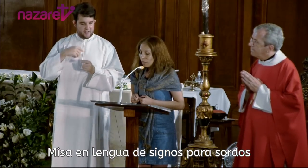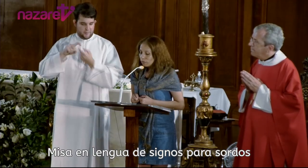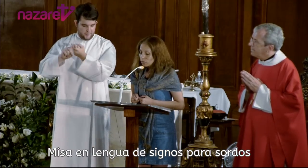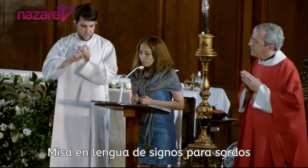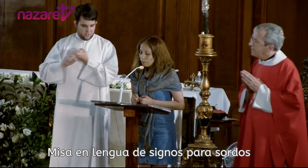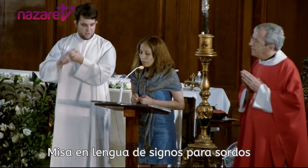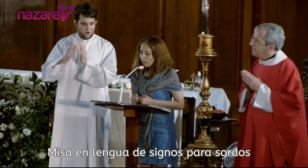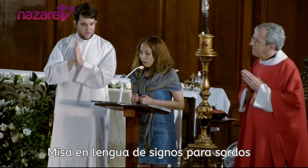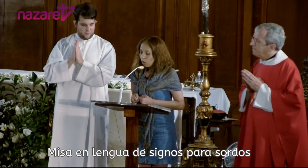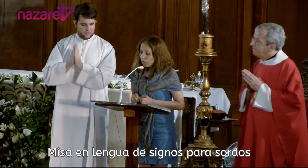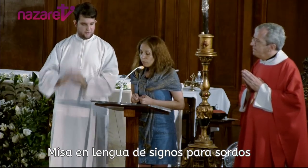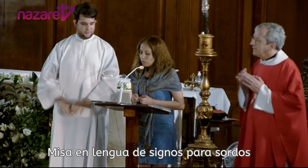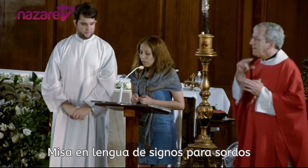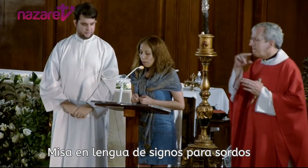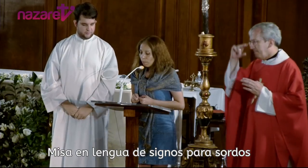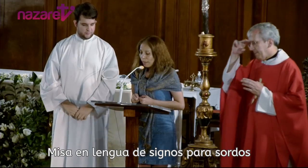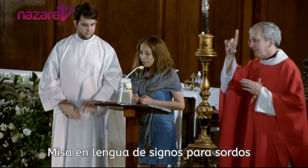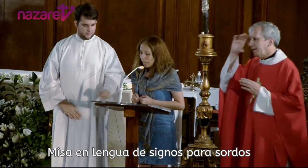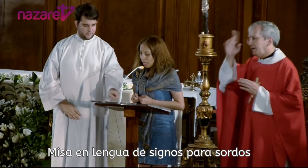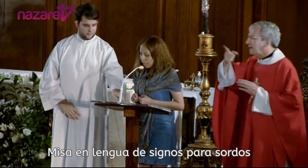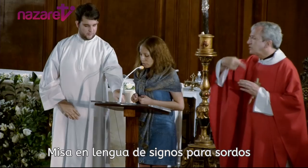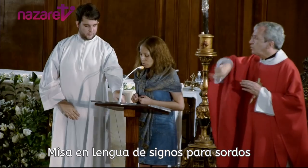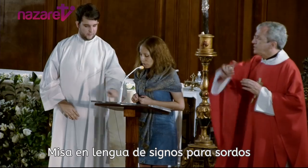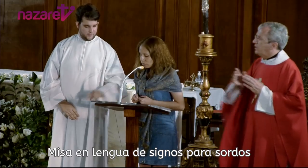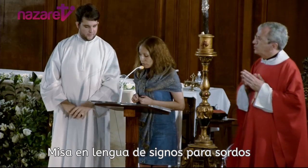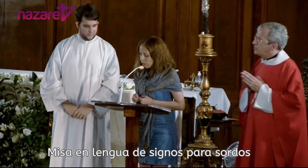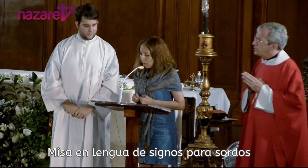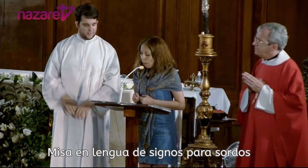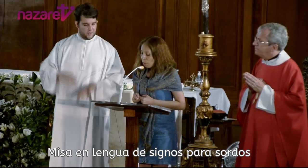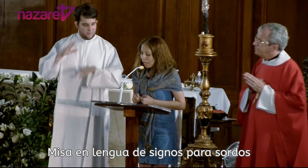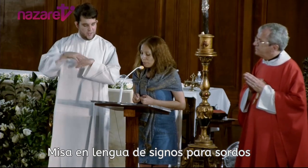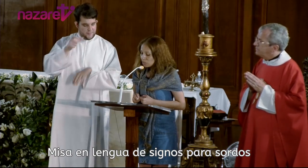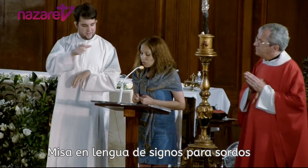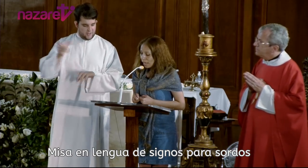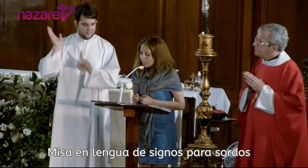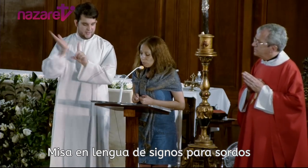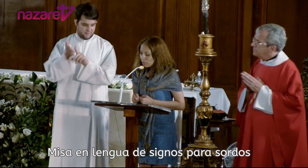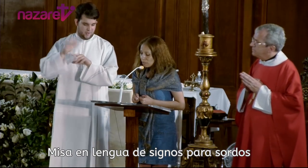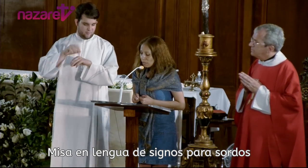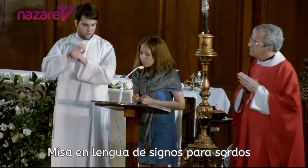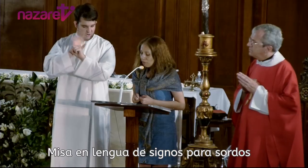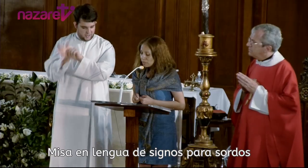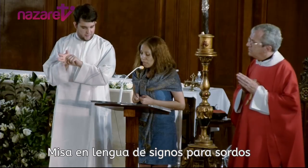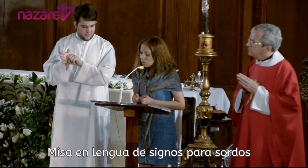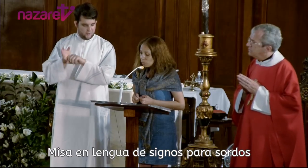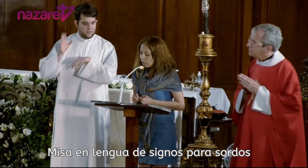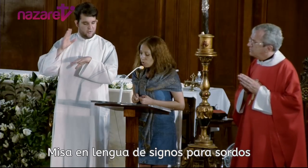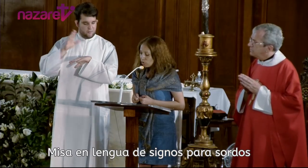hermanos. Oremos. Padre, escúchanos. Por las personas víctimas y afectados por el